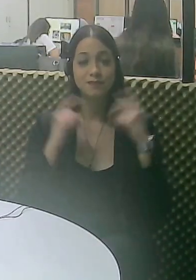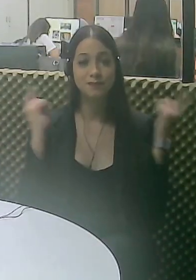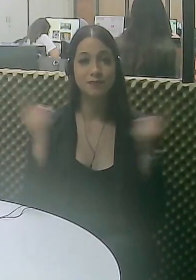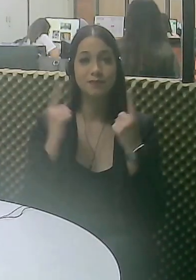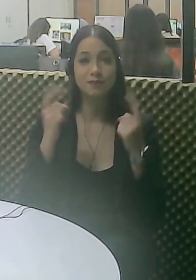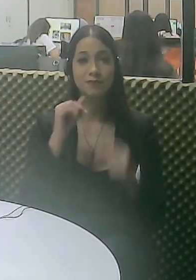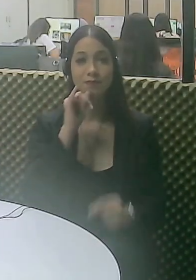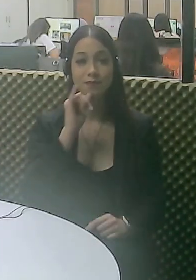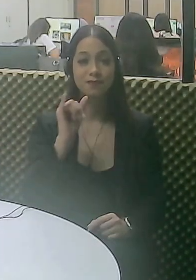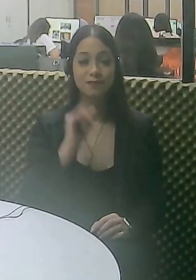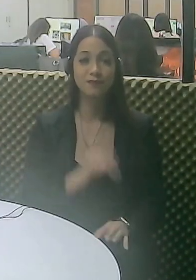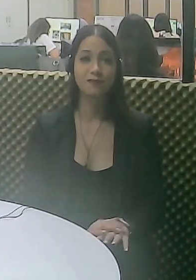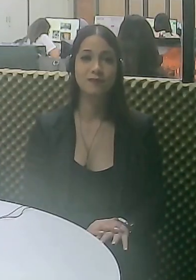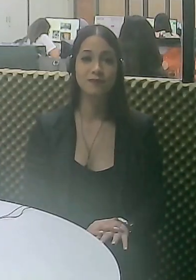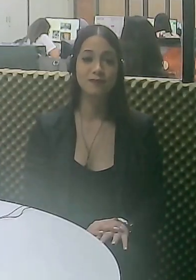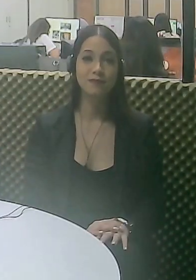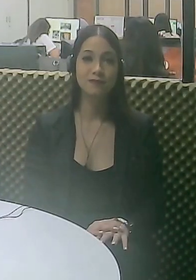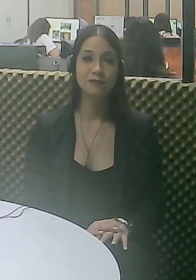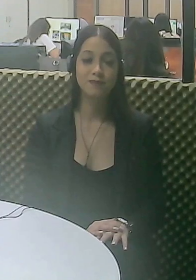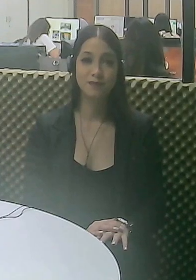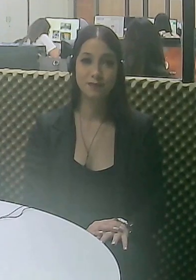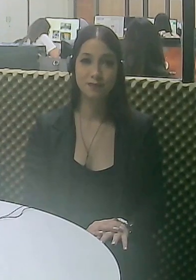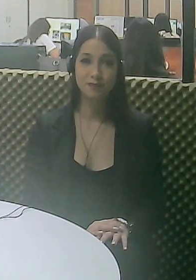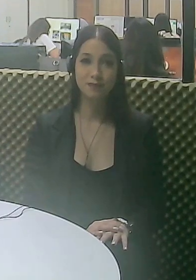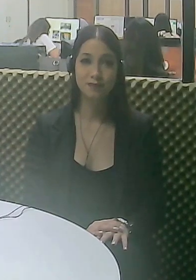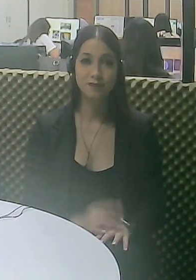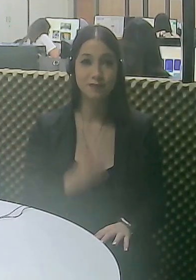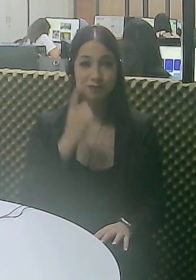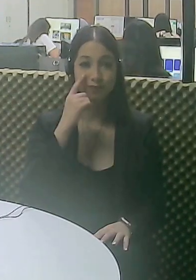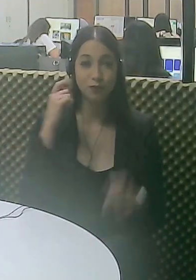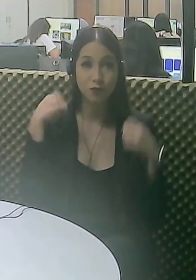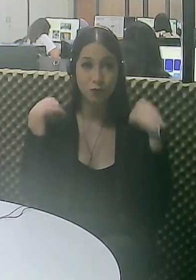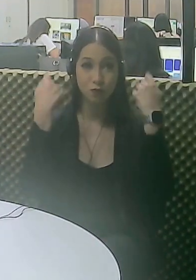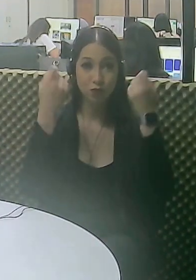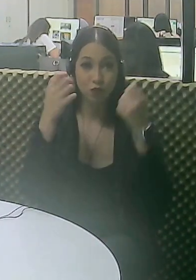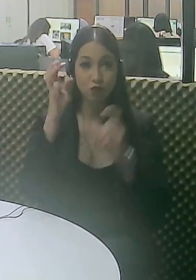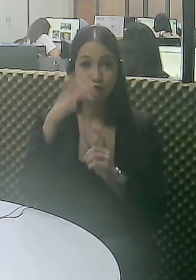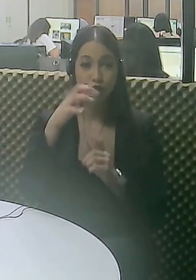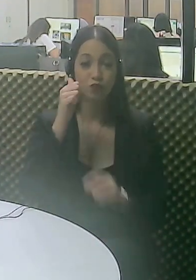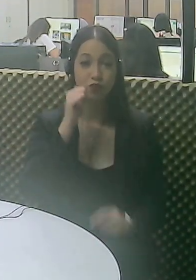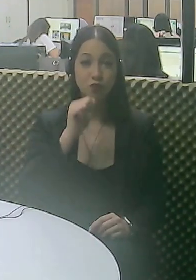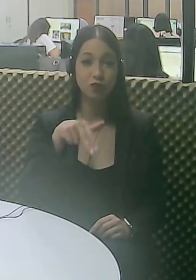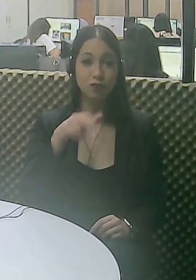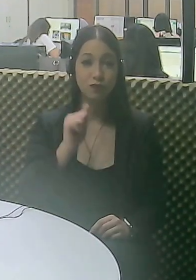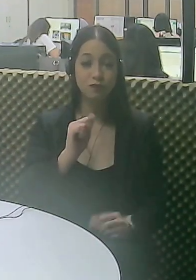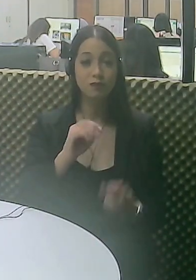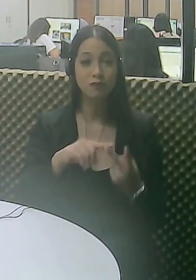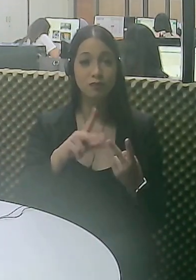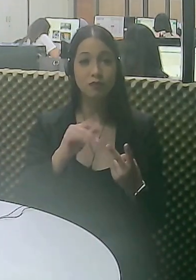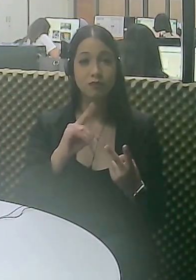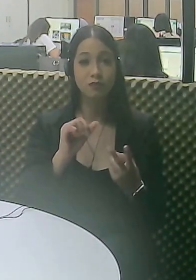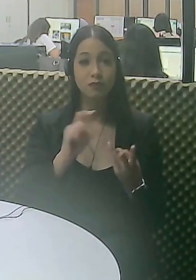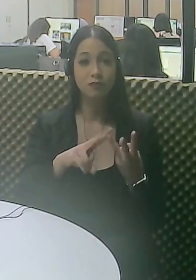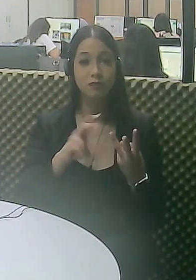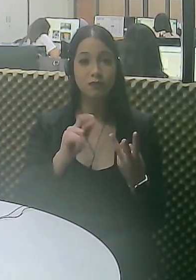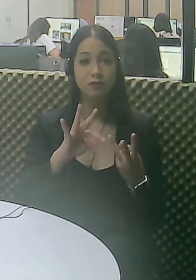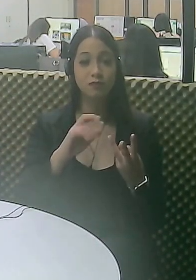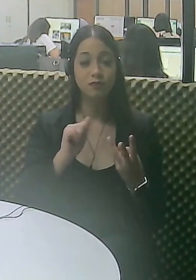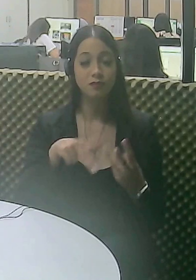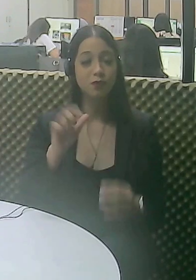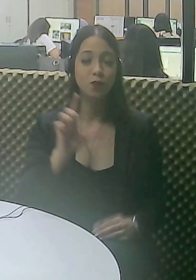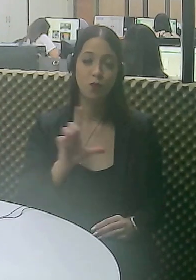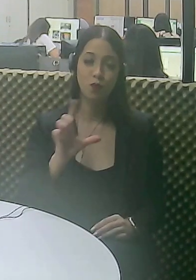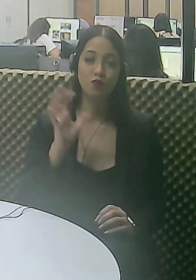já voltamos com o Giro de Notícias. Essa é a capa de chuva da Ana, mas podia ser da Cláudia, da Valentina. Ela,